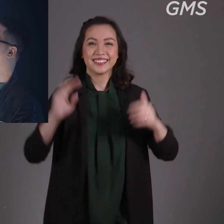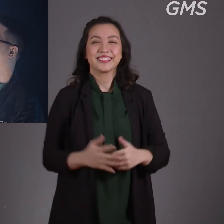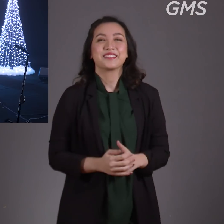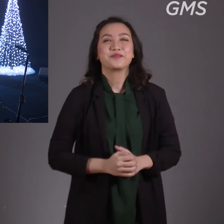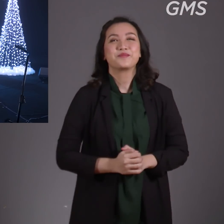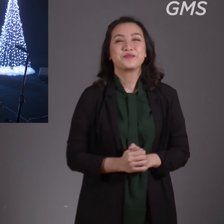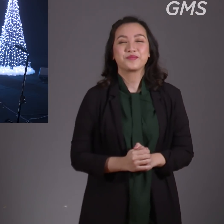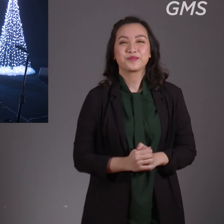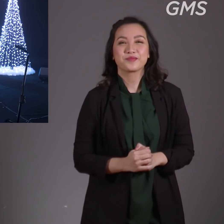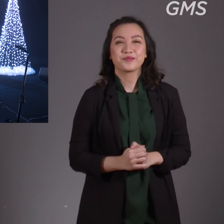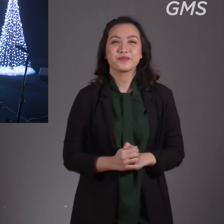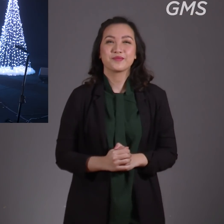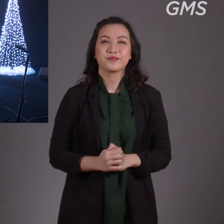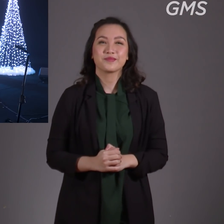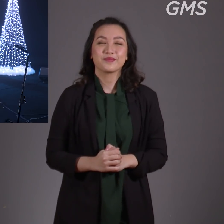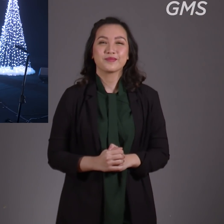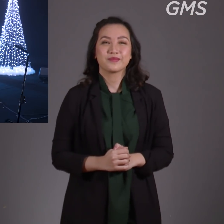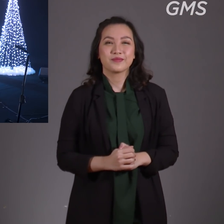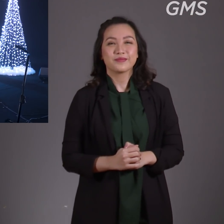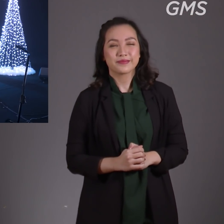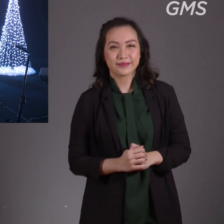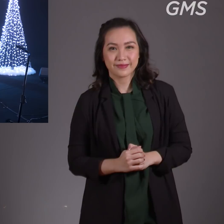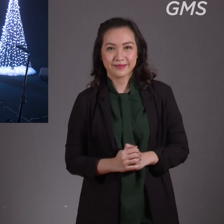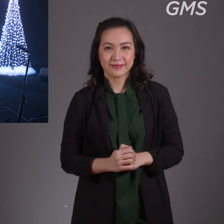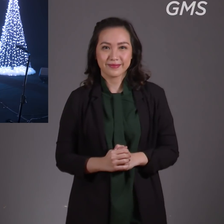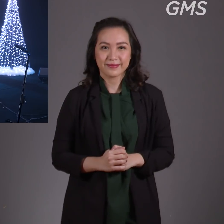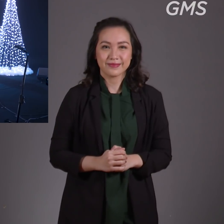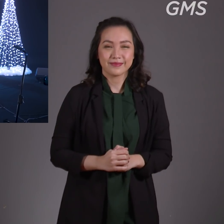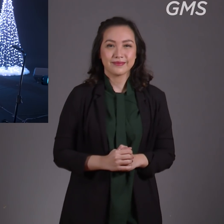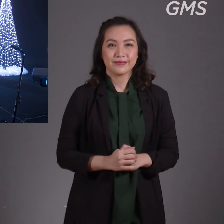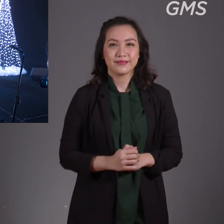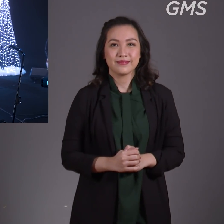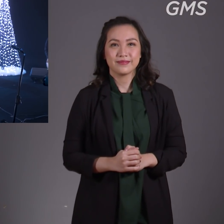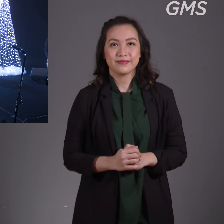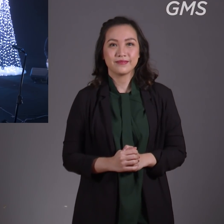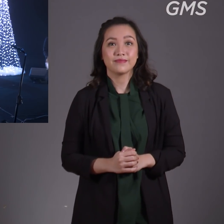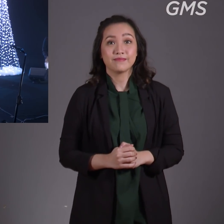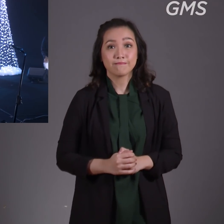Mari bersukacita bersama-sama di dalam Tuhan. Yeay.